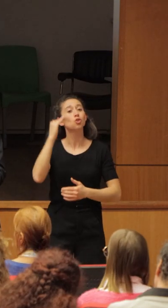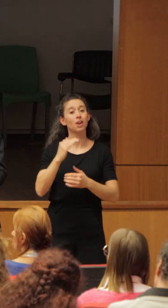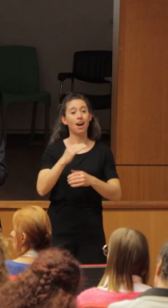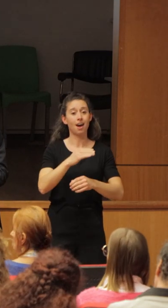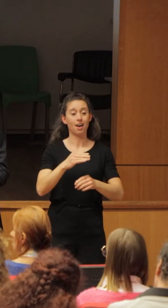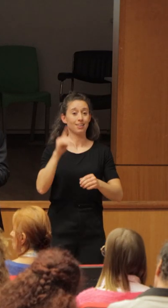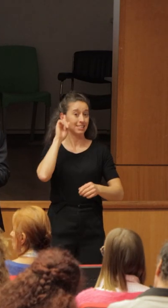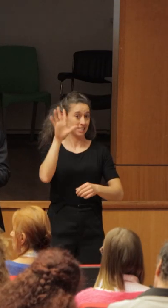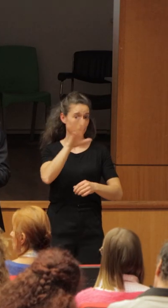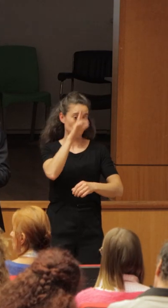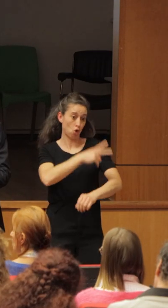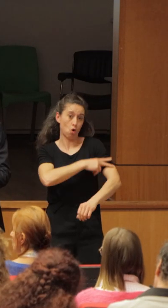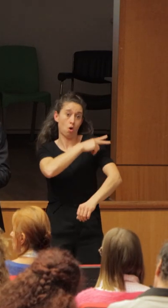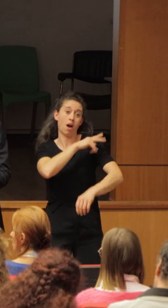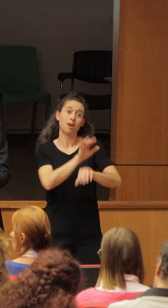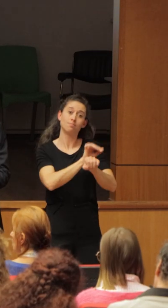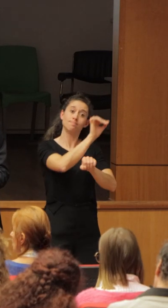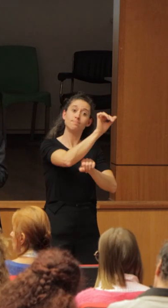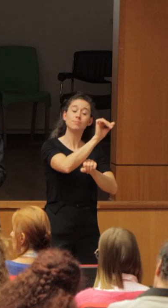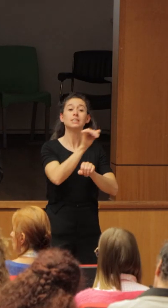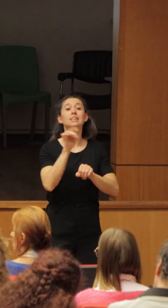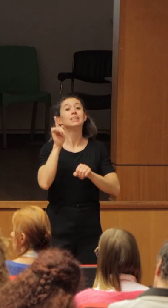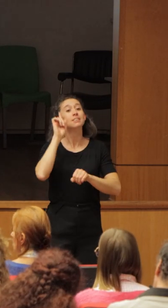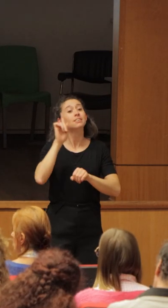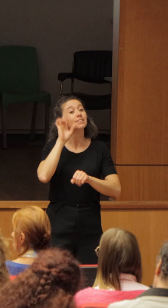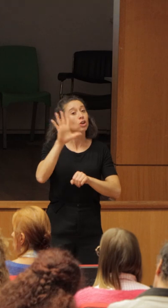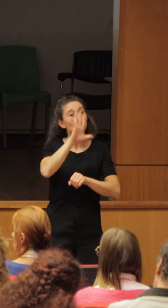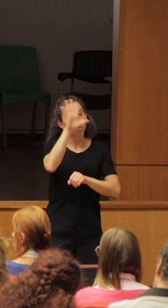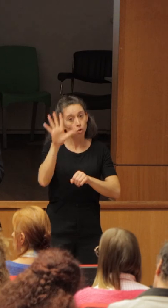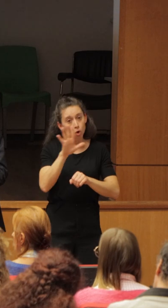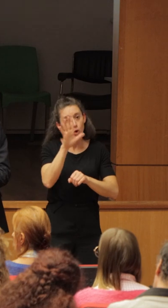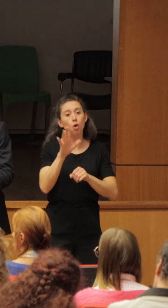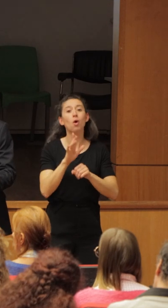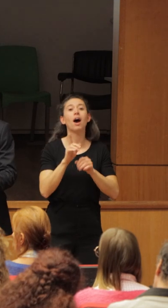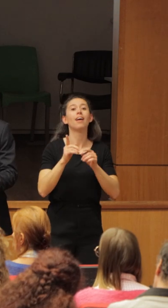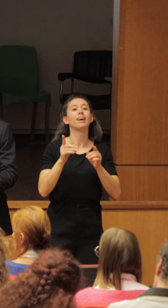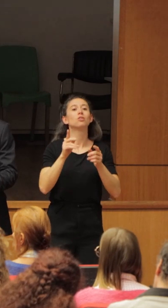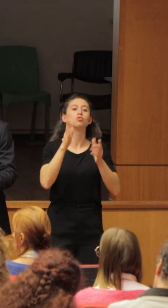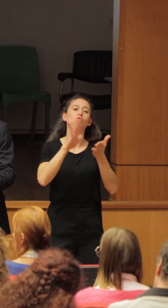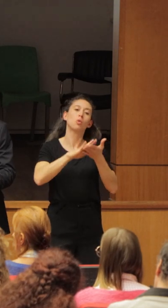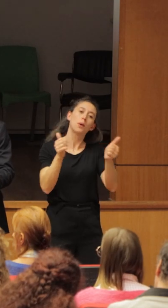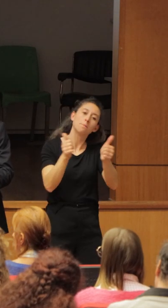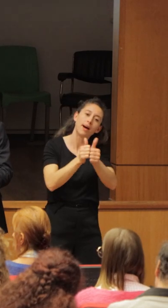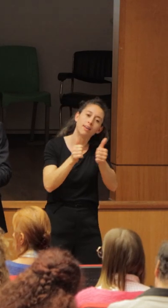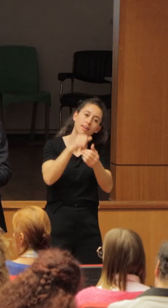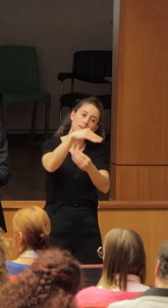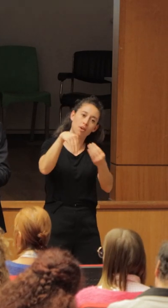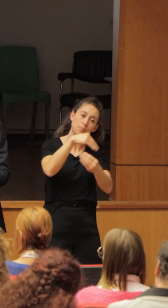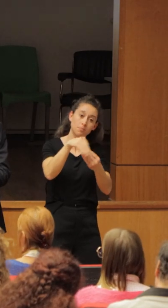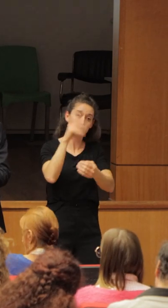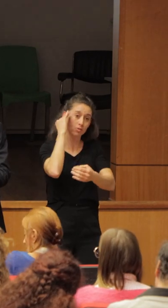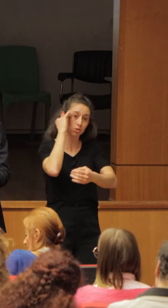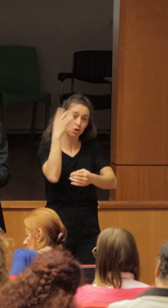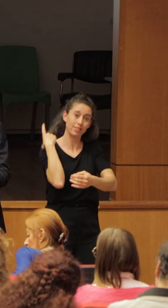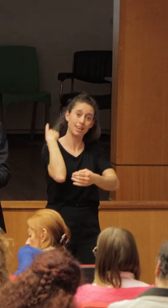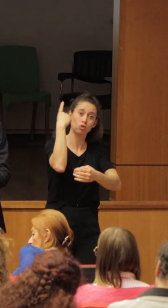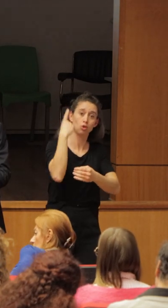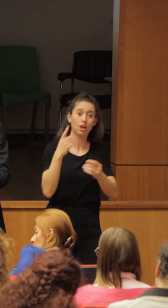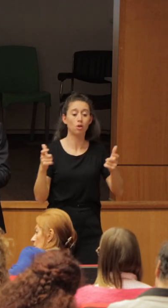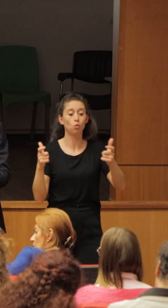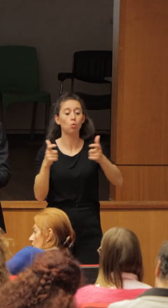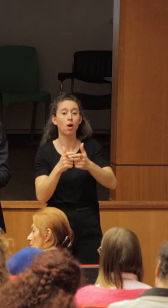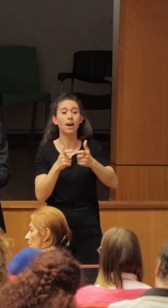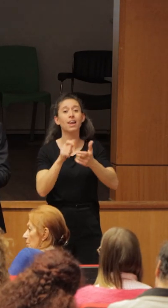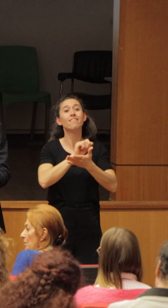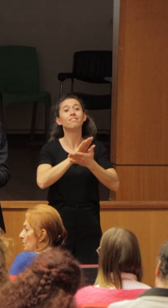María Blumenstein es psicóloga clínica, psicoterapeuta de pareja y familia, es profesora y directora del Centro de Prácticas